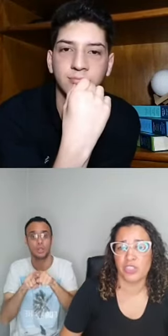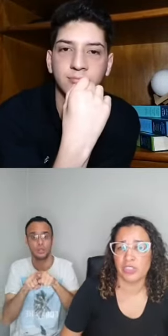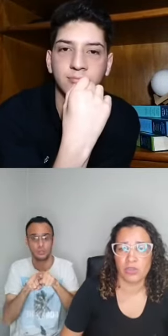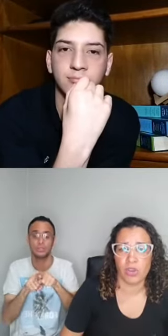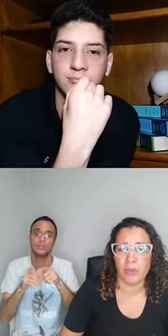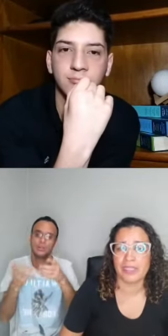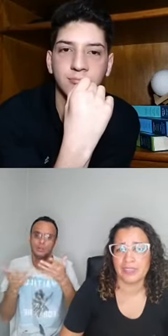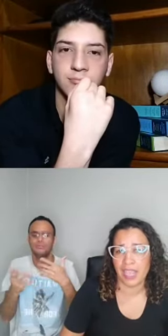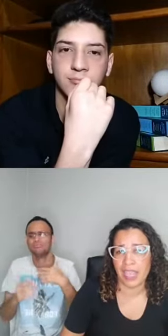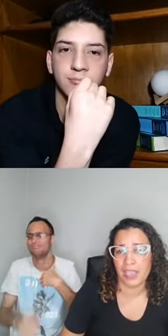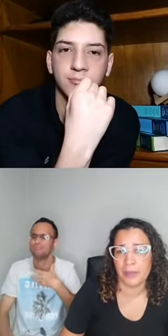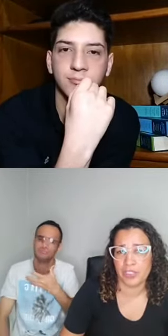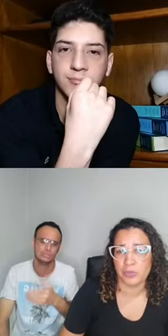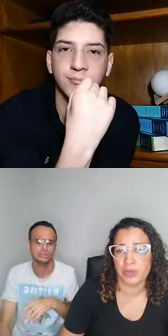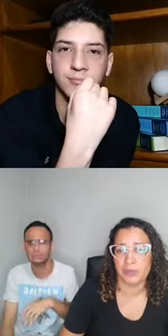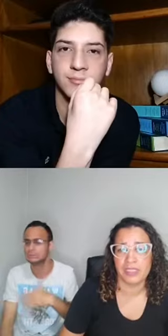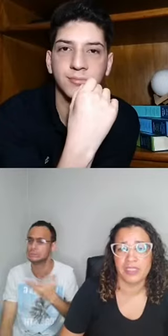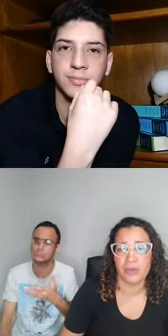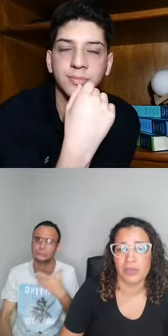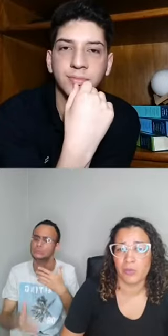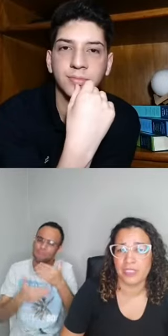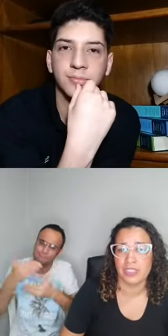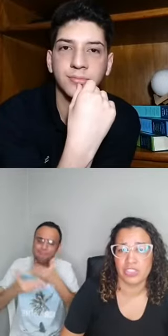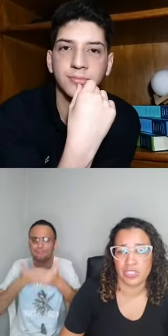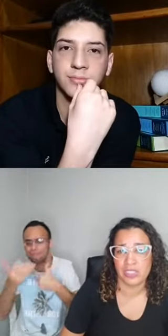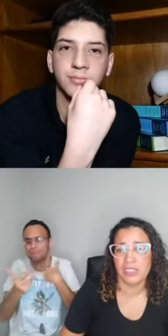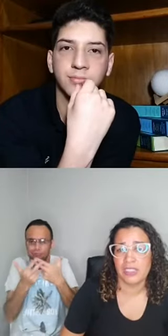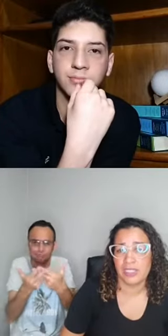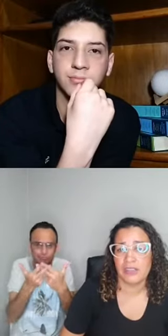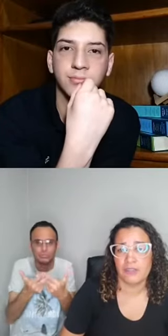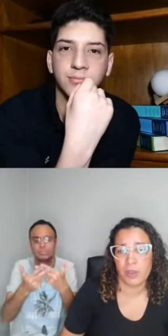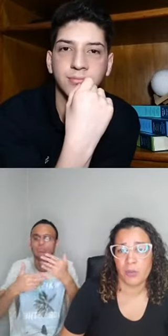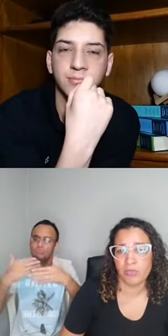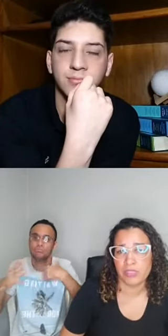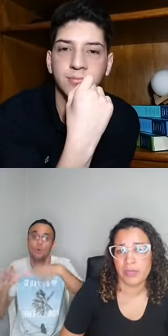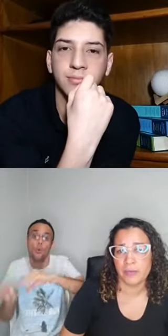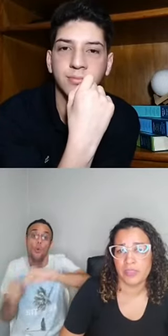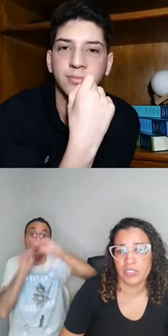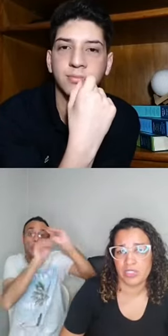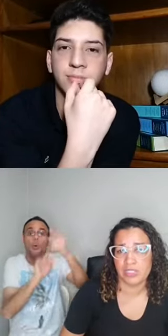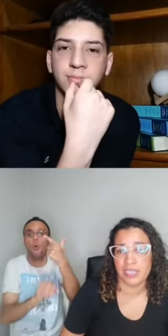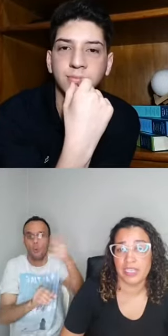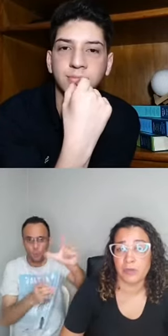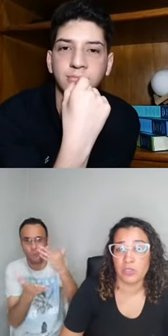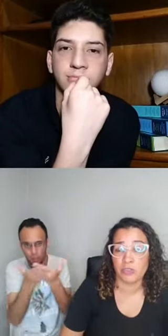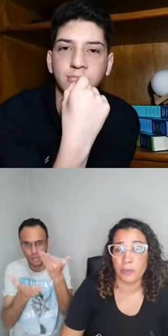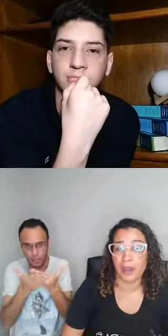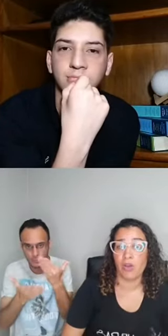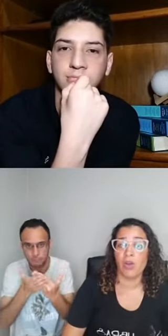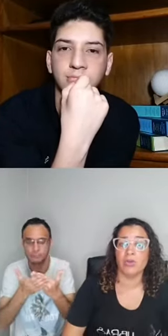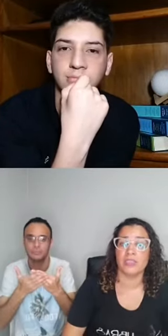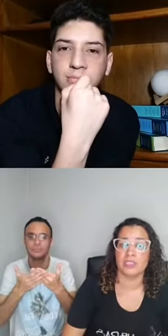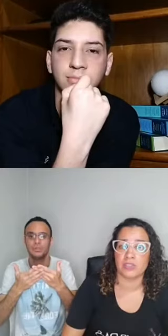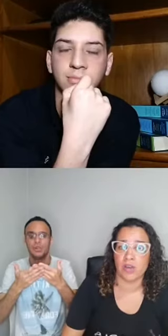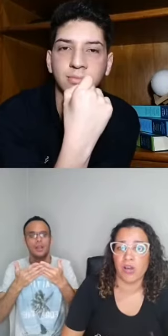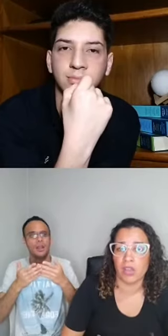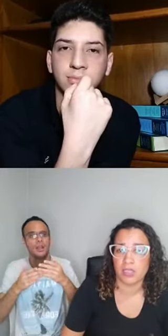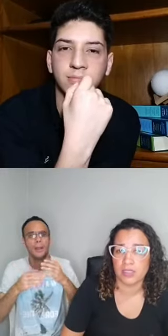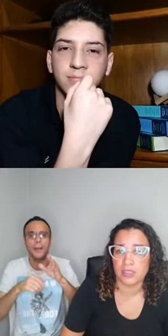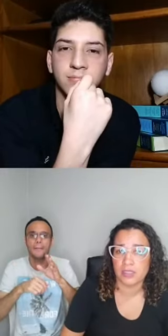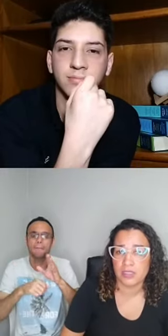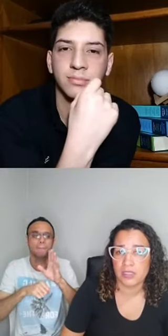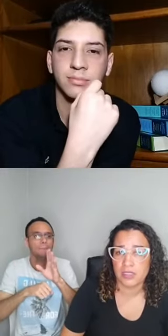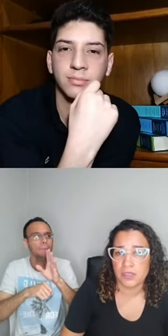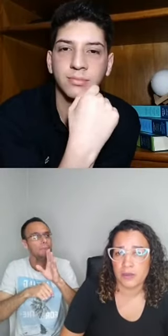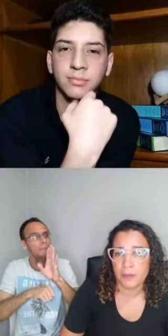nossa, podia tanto colocar um intérprete para mim. Então, eu me senti, fiquei um bom tempo me sentindo assim. Aí depois, quando eu fui para outra